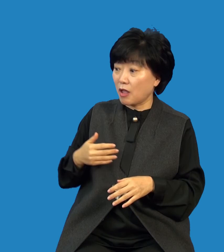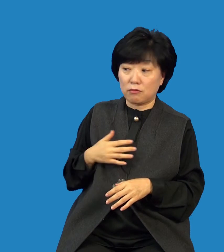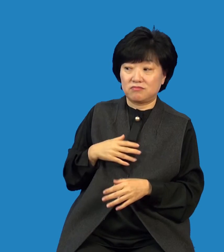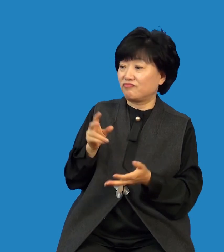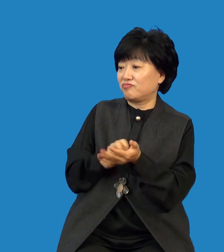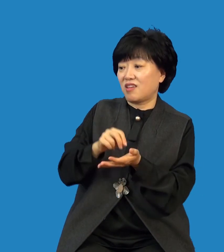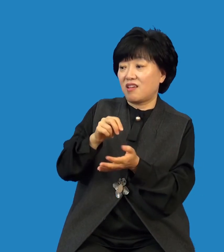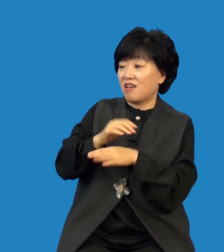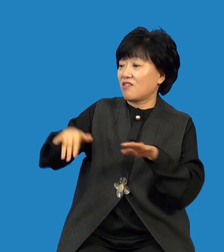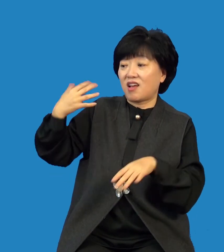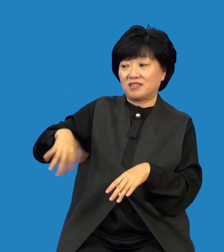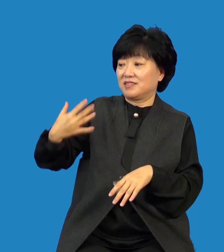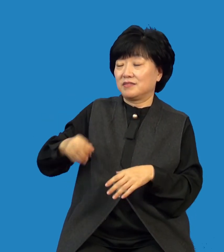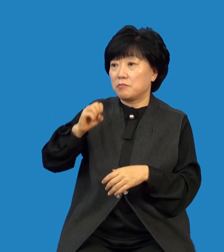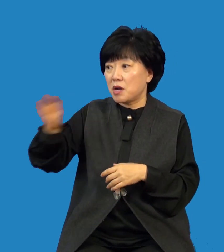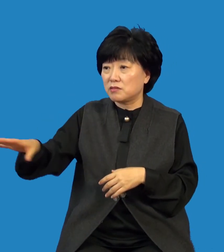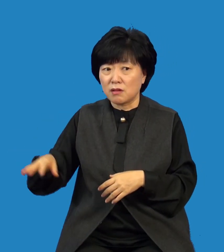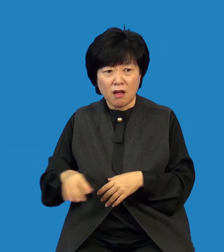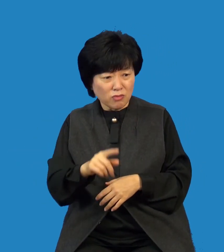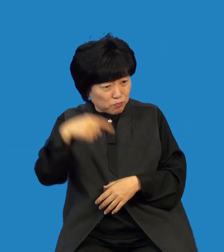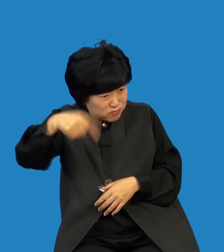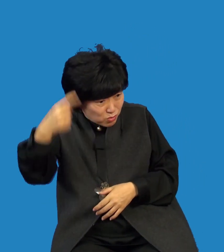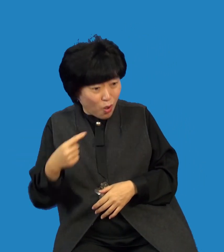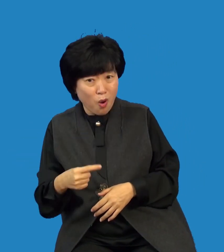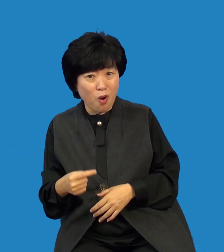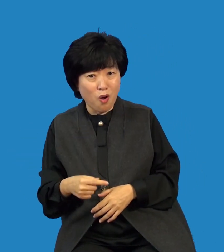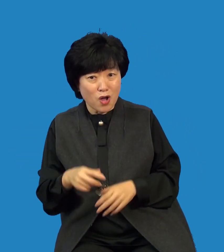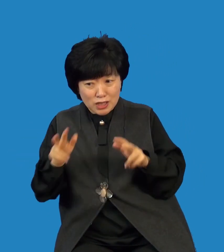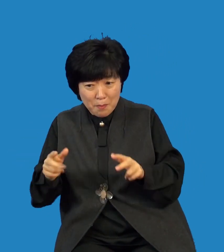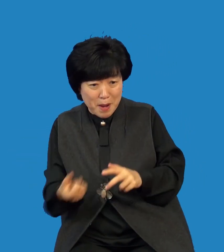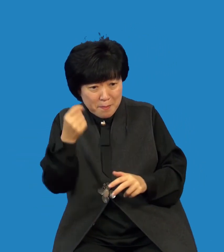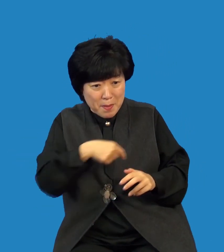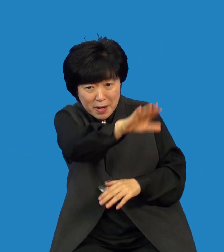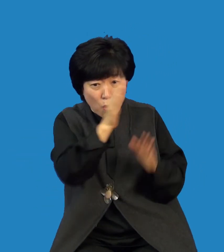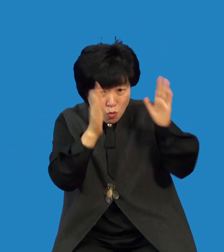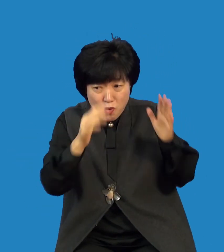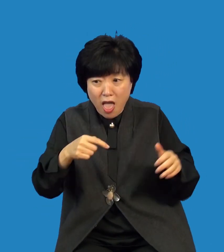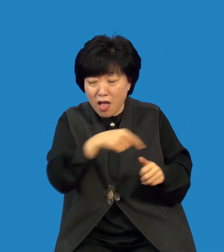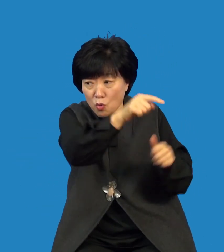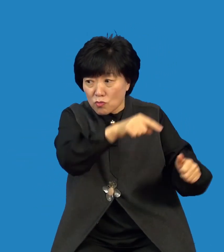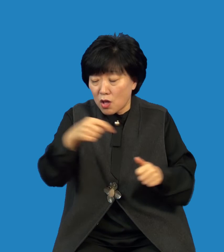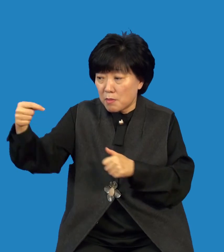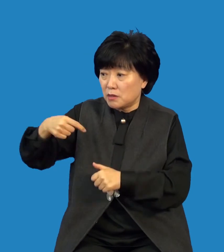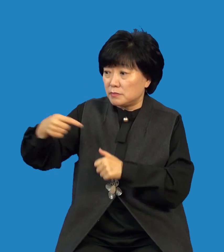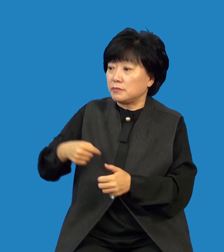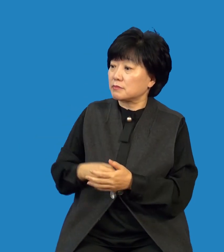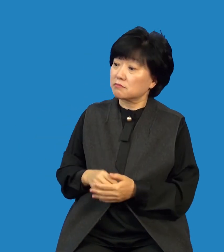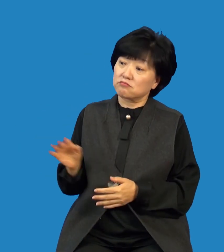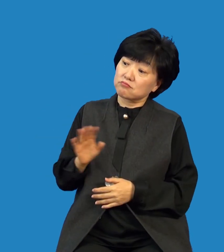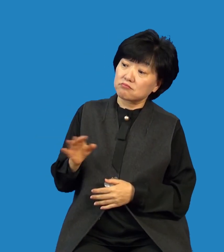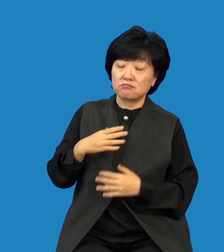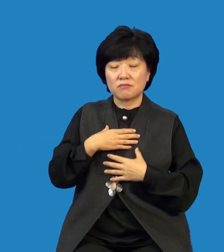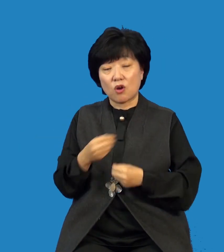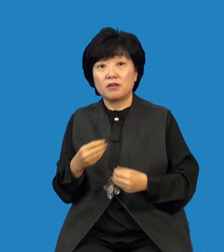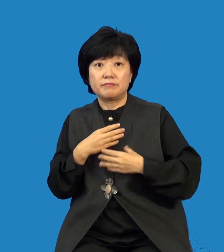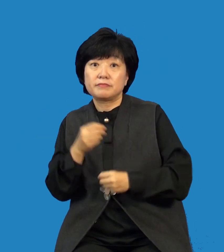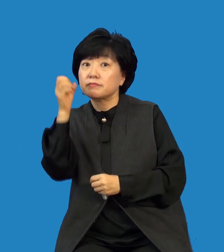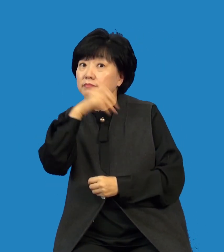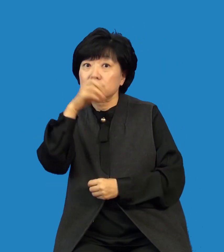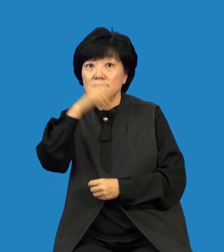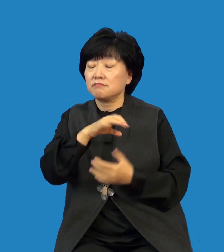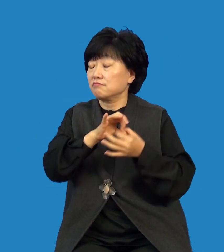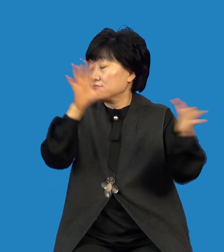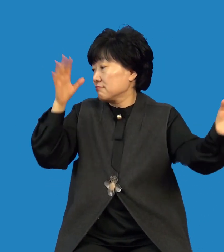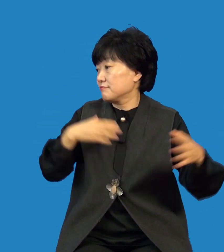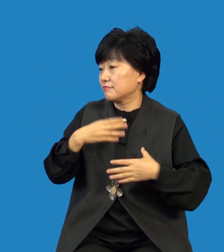하라고. 하여간 그렇게 한 1, 2주를 보냈어요. 정말 막 이게 얼굴에서 빛이 났대요, 그때 사람들 말에 가면. 너무너무 행복하고 평안하고. 그래서